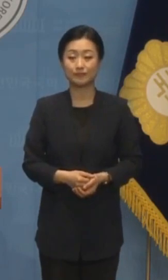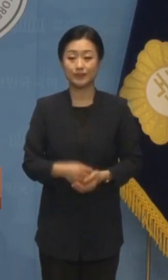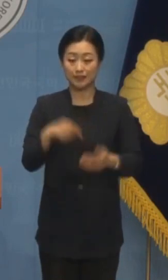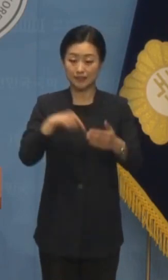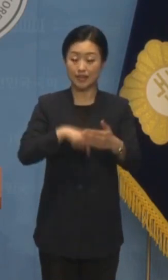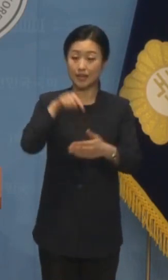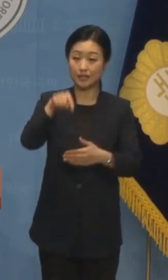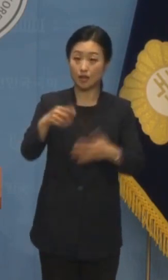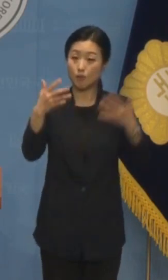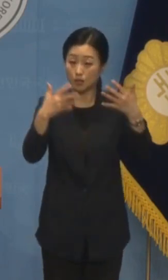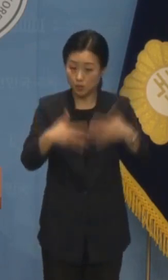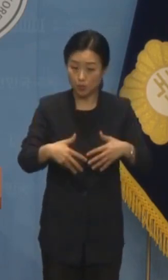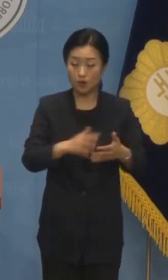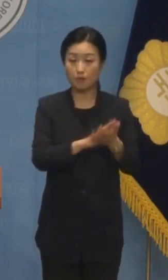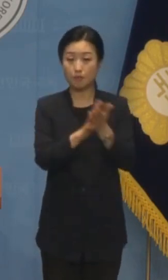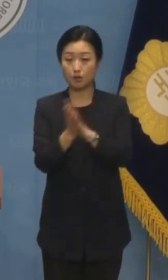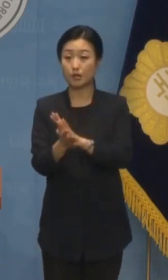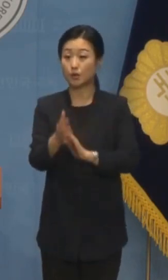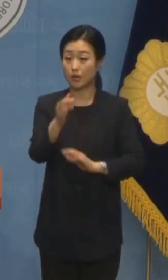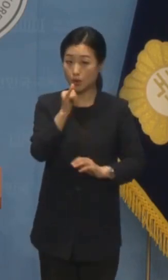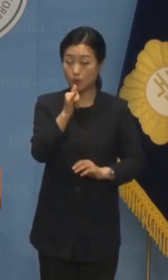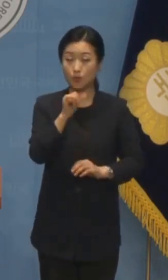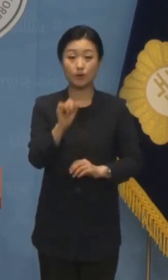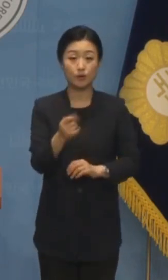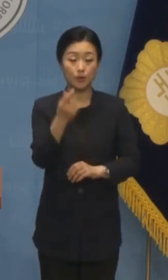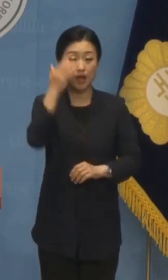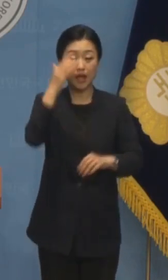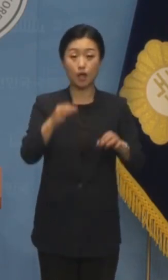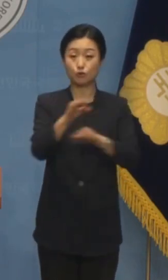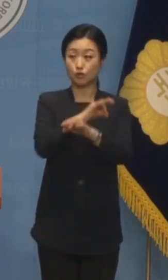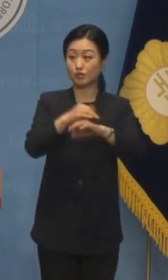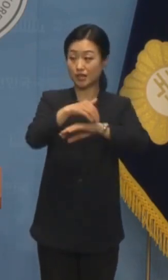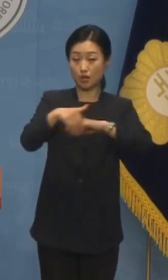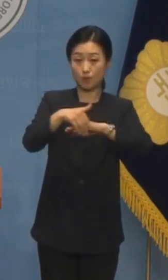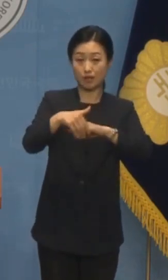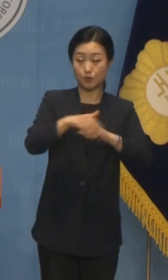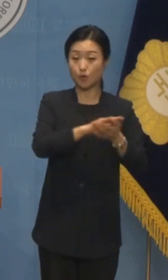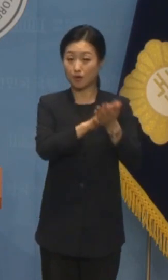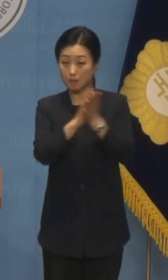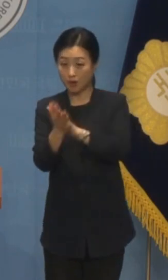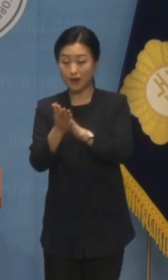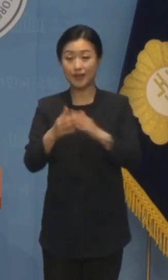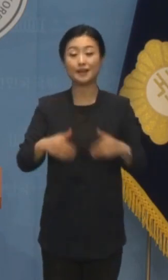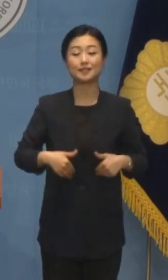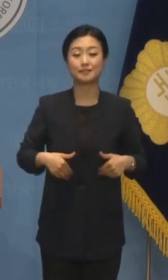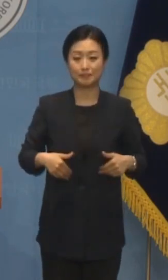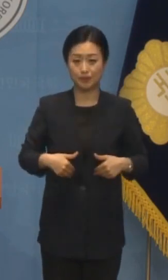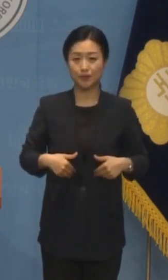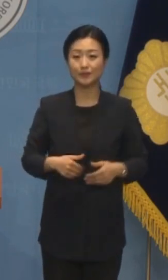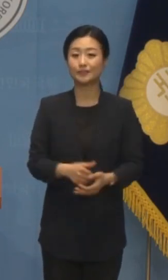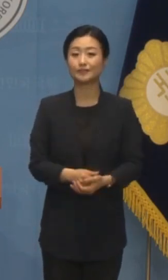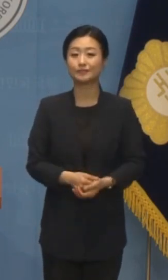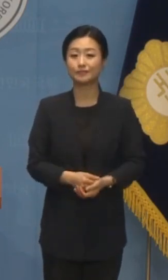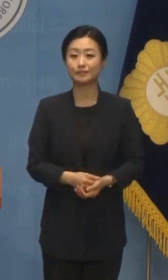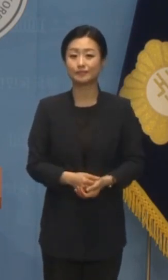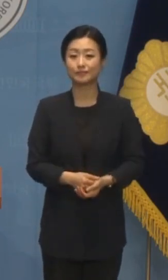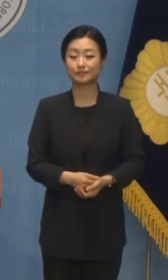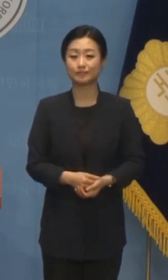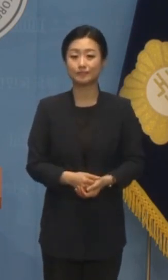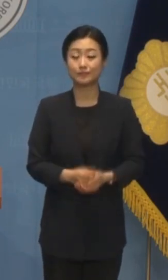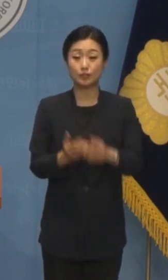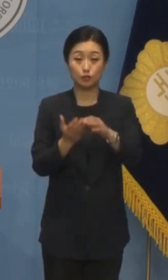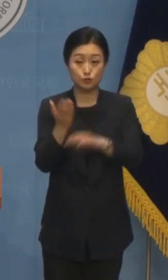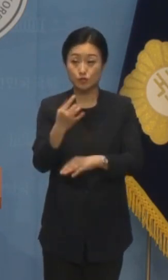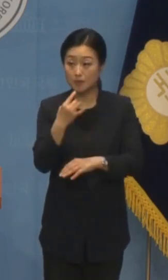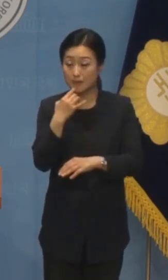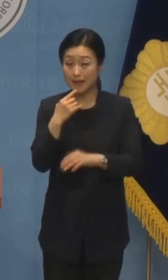대내외적 조건은 변화하고 있고 이에 따라 대한민국의 경제 전략도 발맞춰서 변화해야 된다는 것입니다.